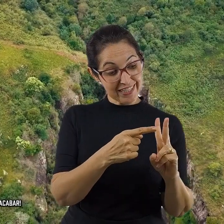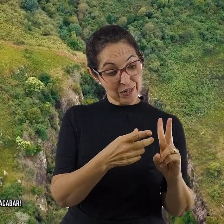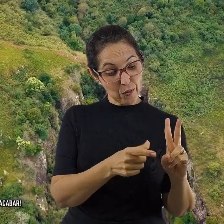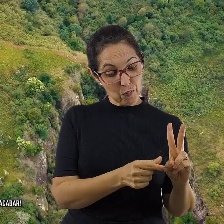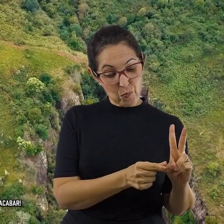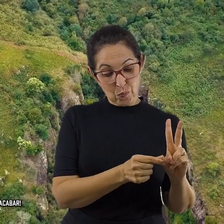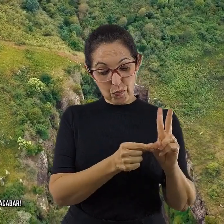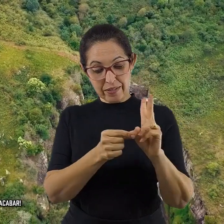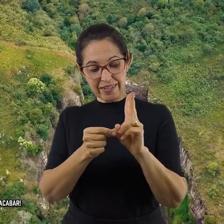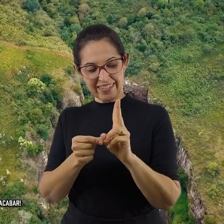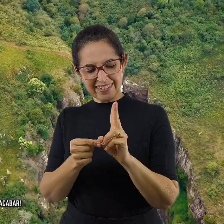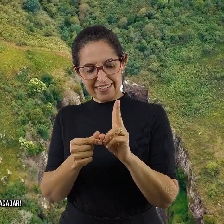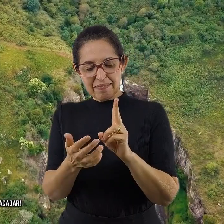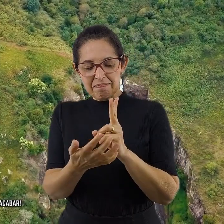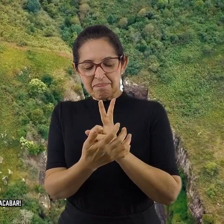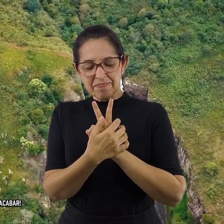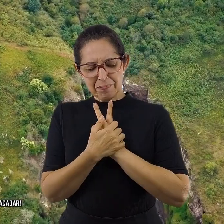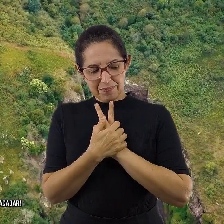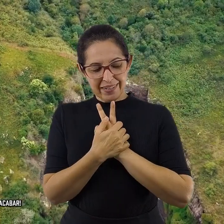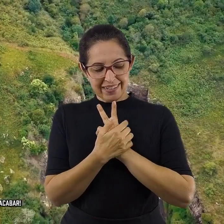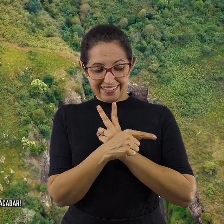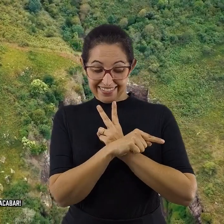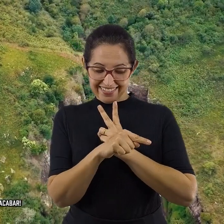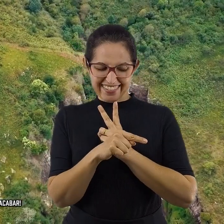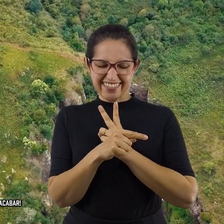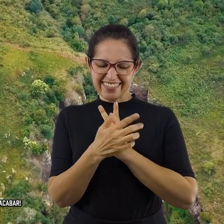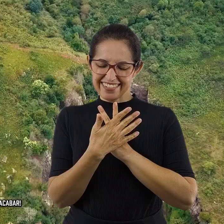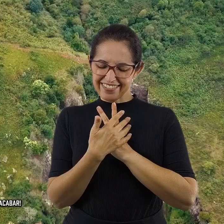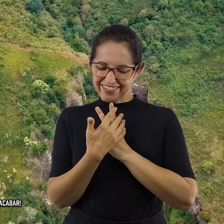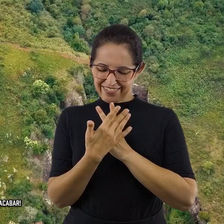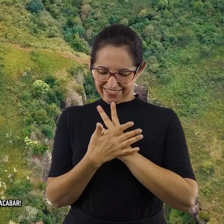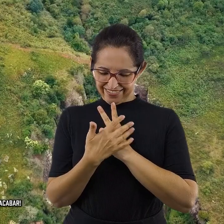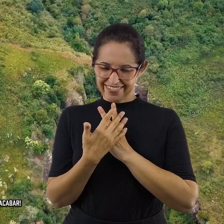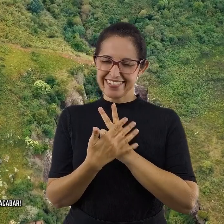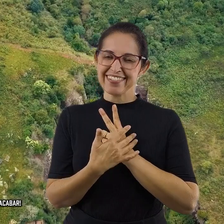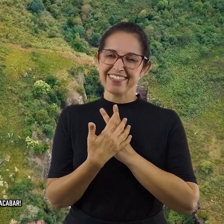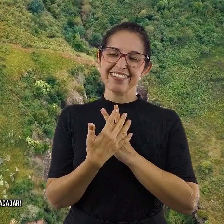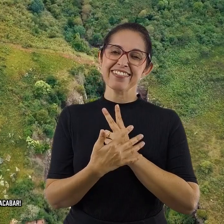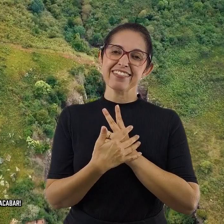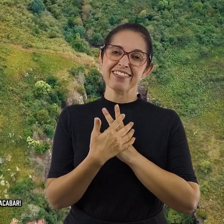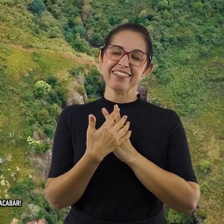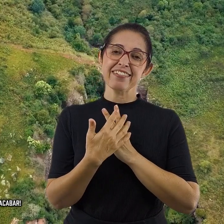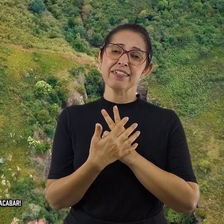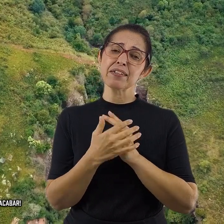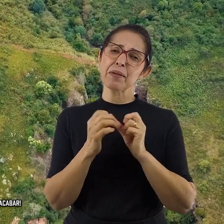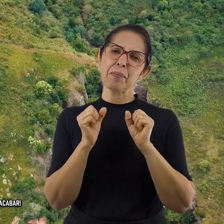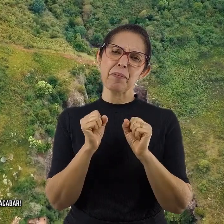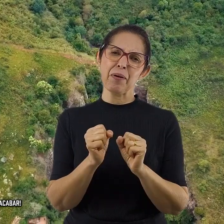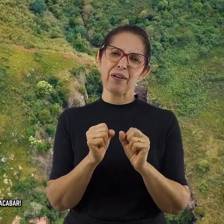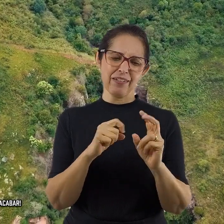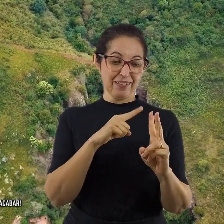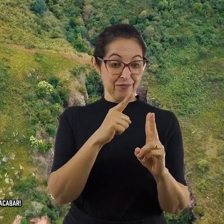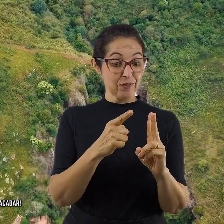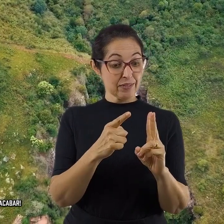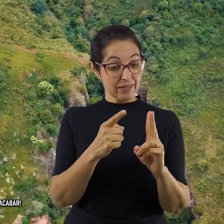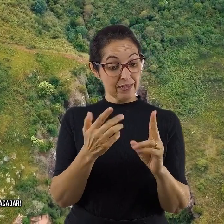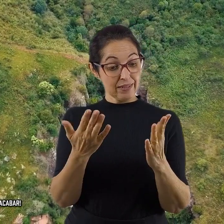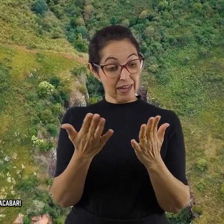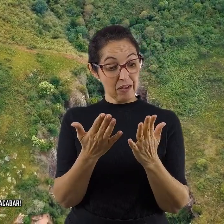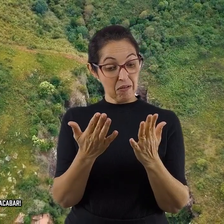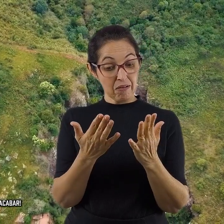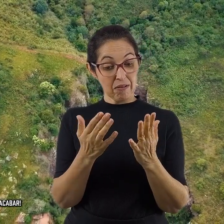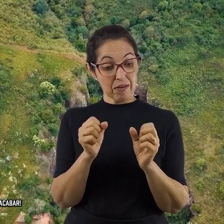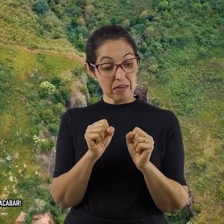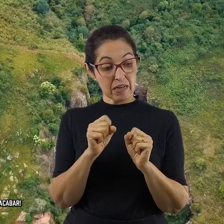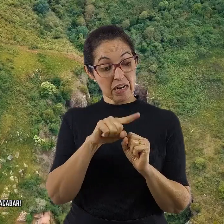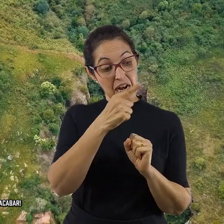Vou cima rai. Eu vos abraço, Ei desci. eu vos consolo. Vou lá na raça cante cheio. Podem se sentir indignos quanto ao mundo,